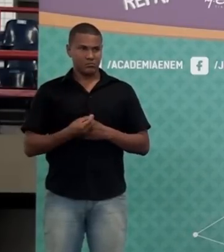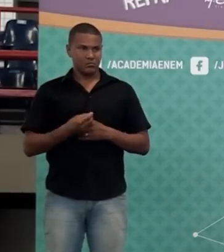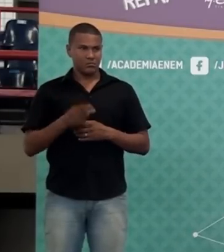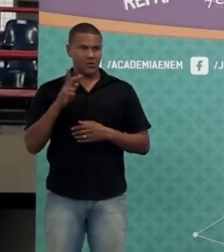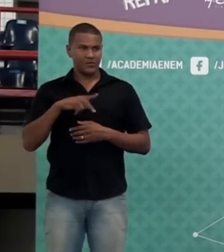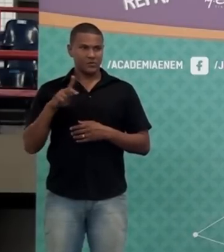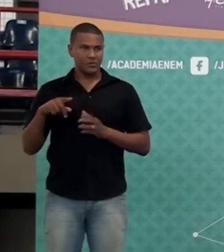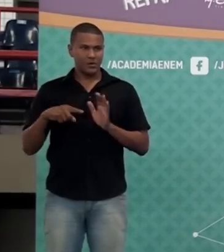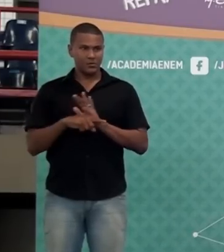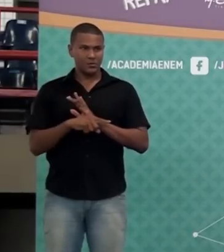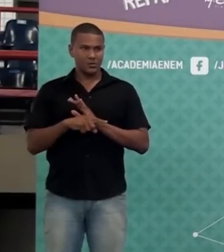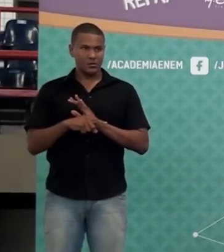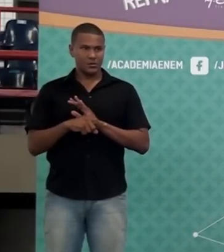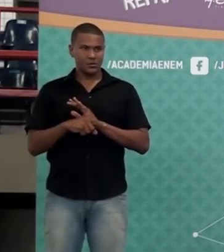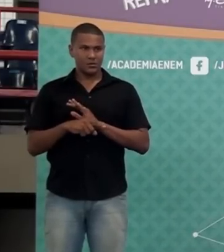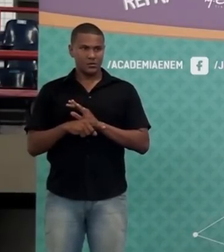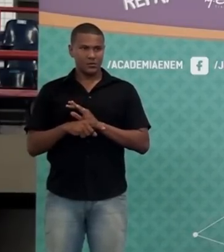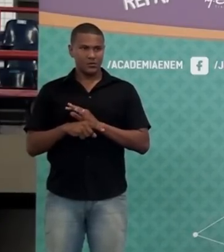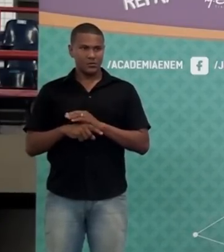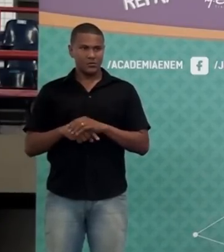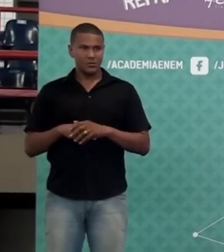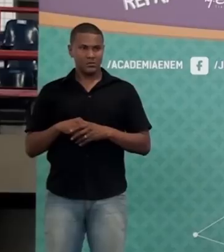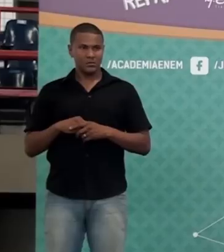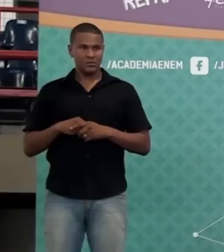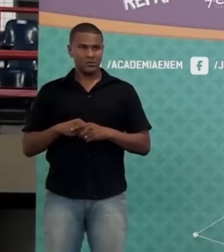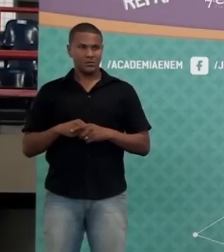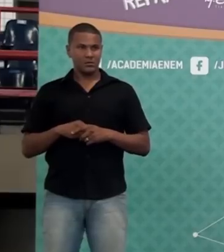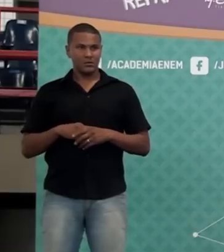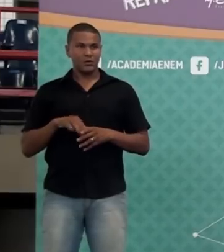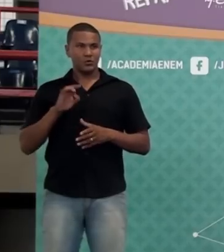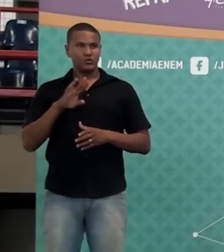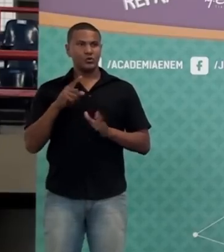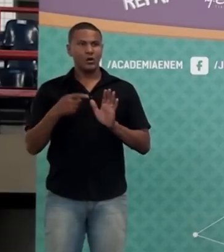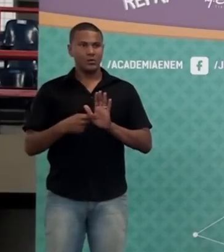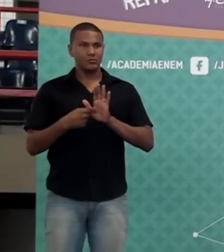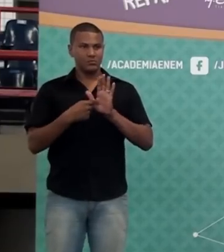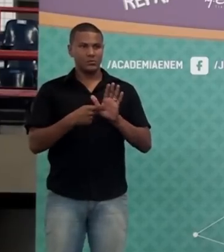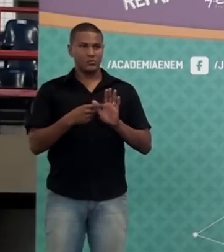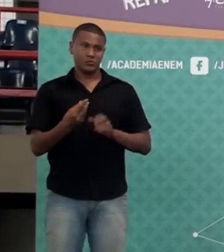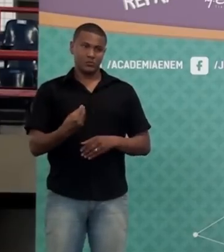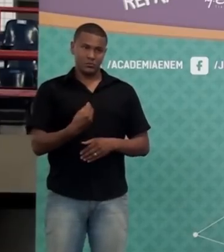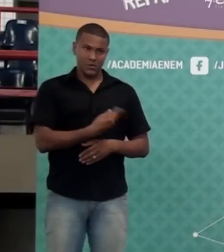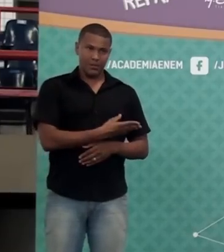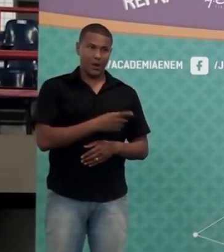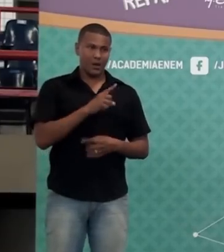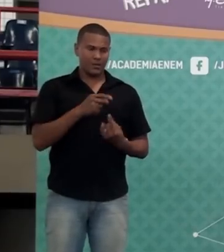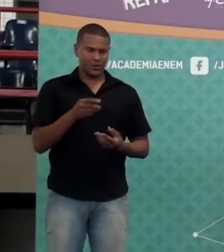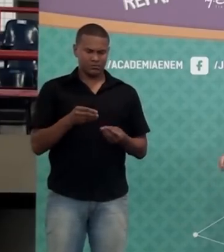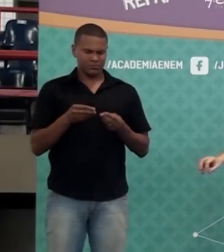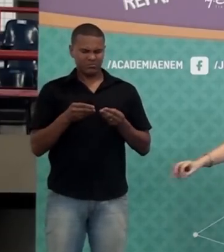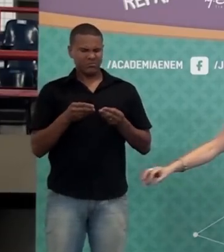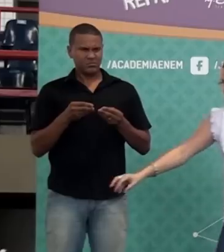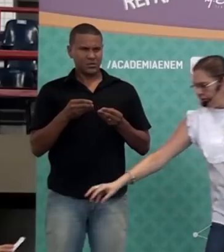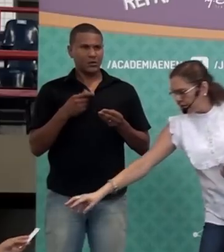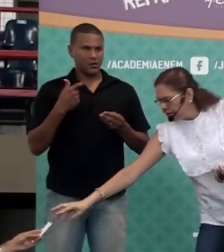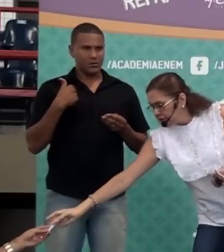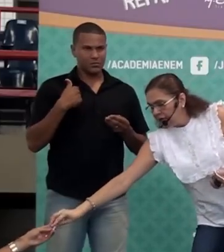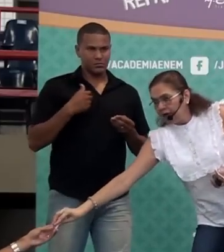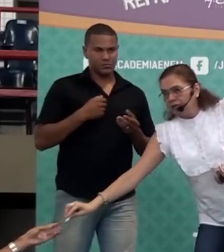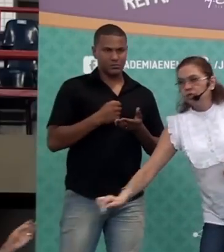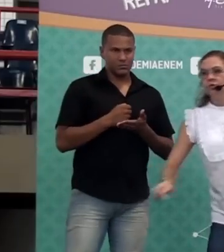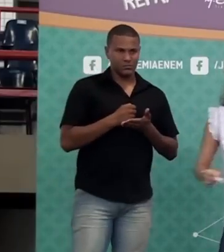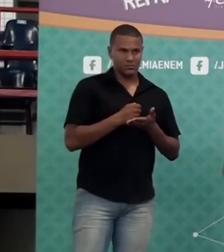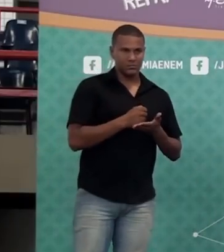Bem, ele diz, com os fatos atuais na política brasileira, são parágrafos que eu quero que